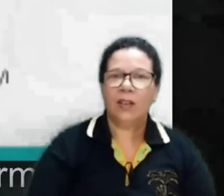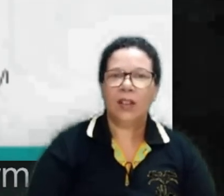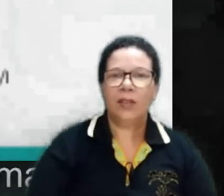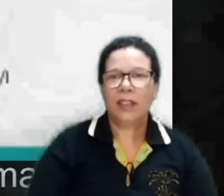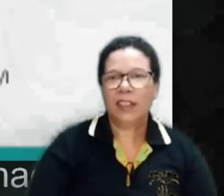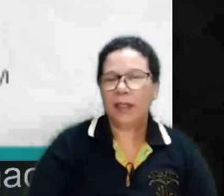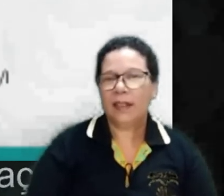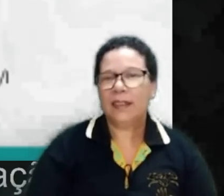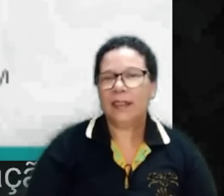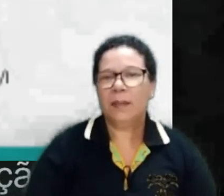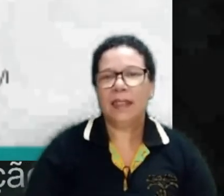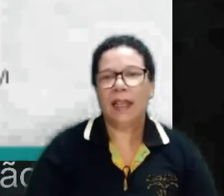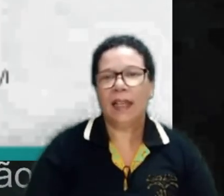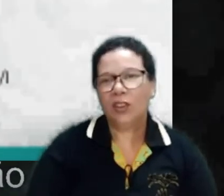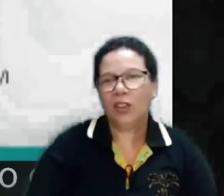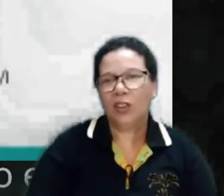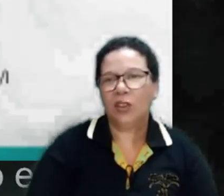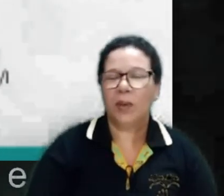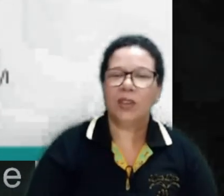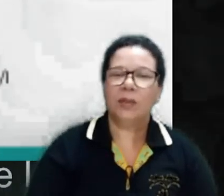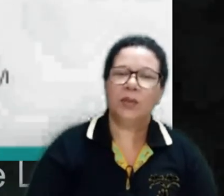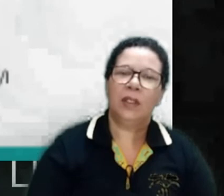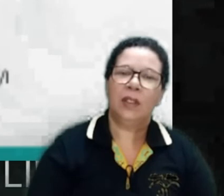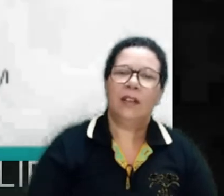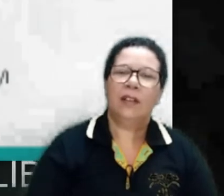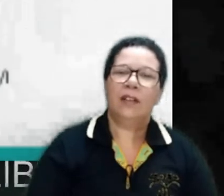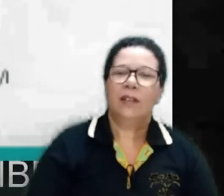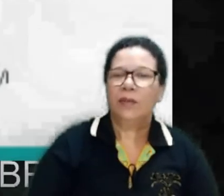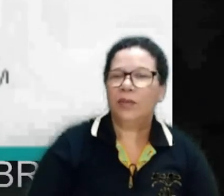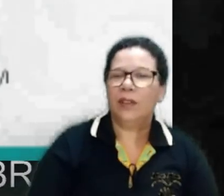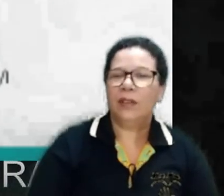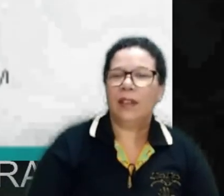E agora eu vou estar explicando essa mensagem no próximo